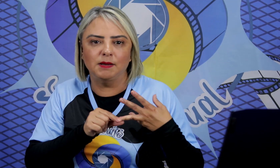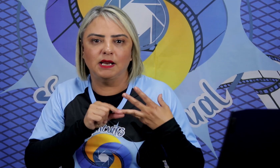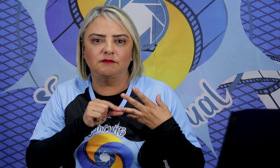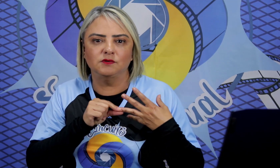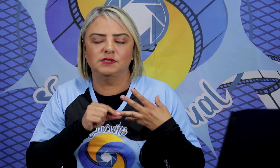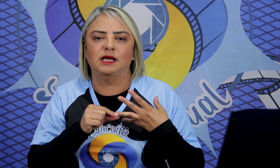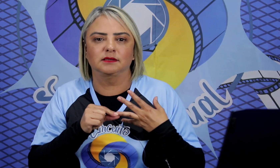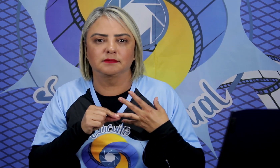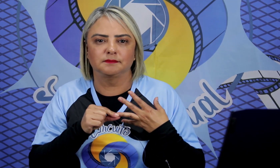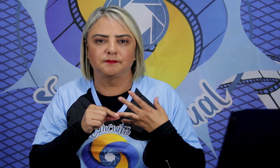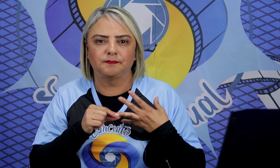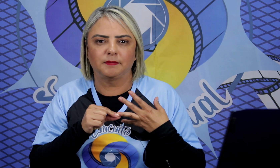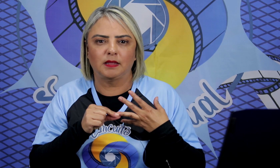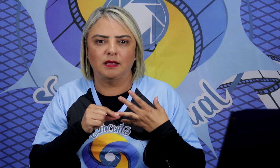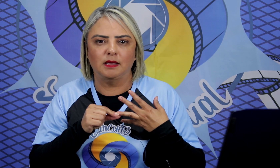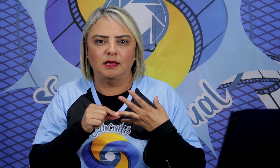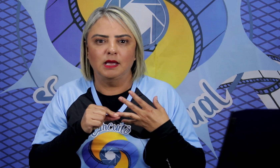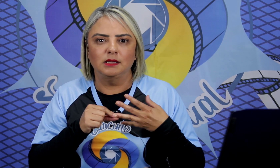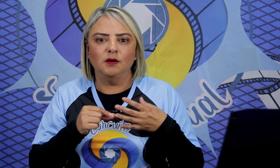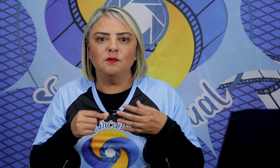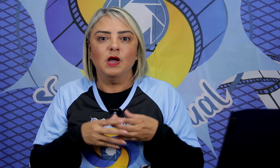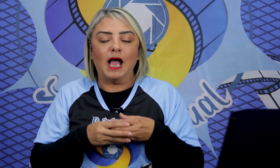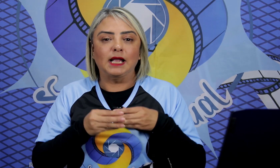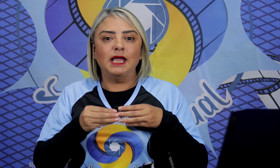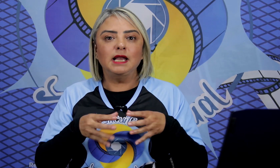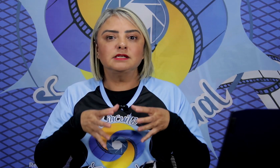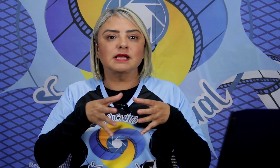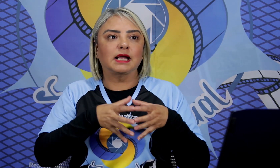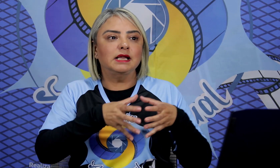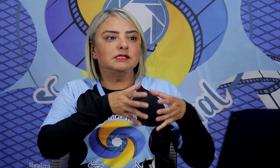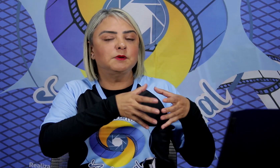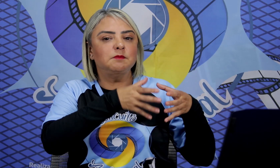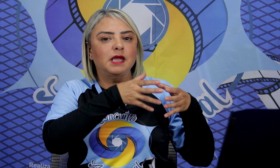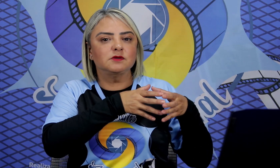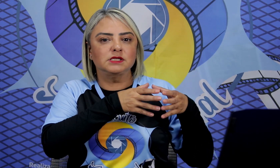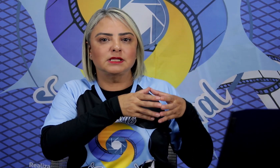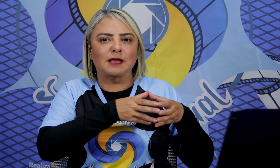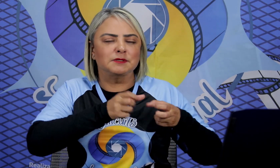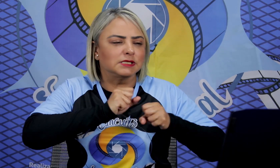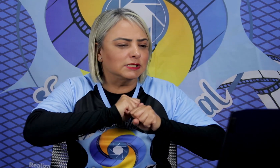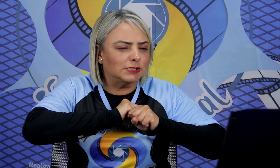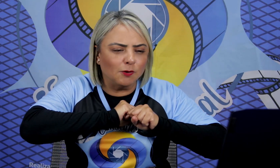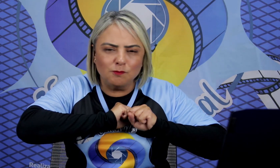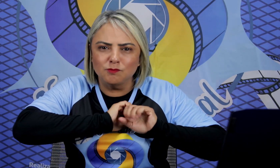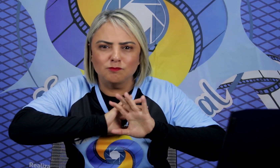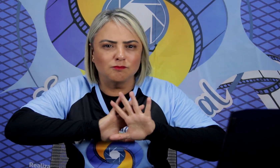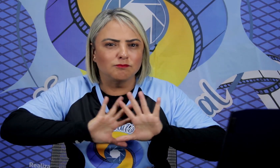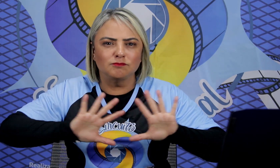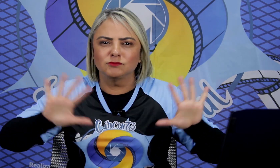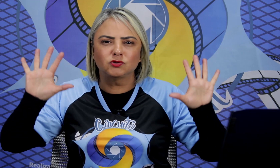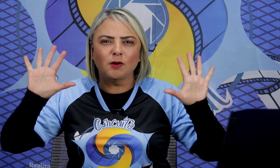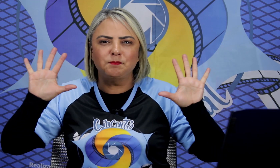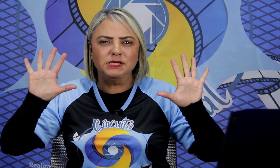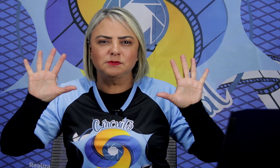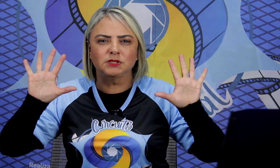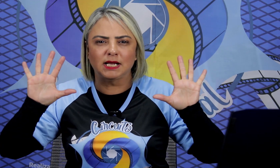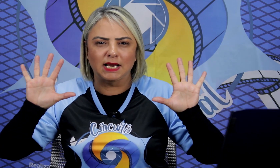palavra é usada. Então, aqueles primeiros intérpretes que são topíssimos na